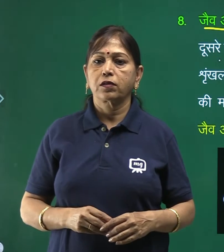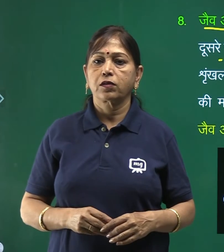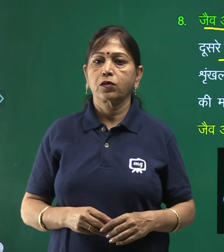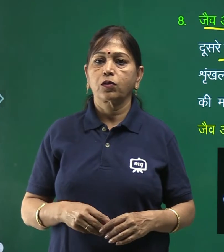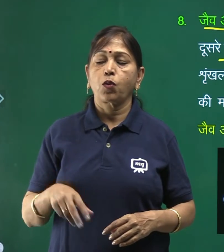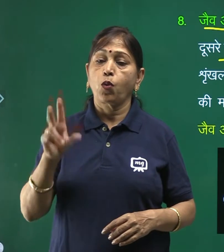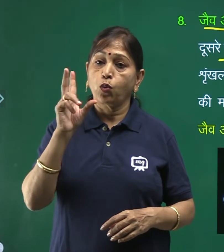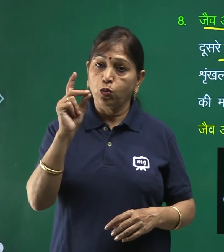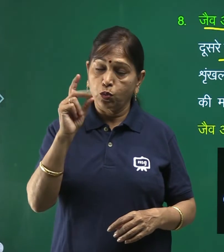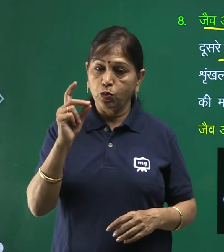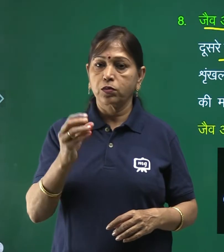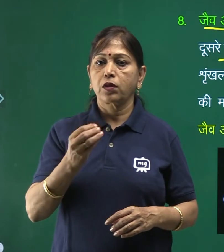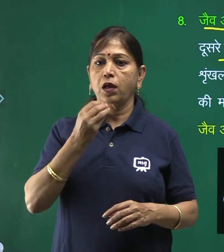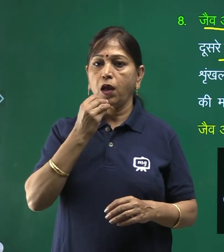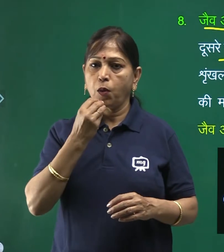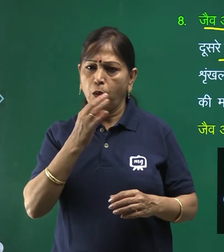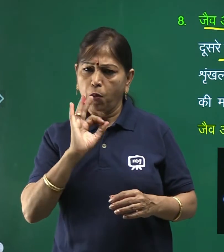दूसरे पोषक स्तर में